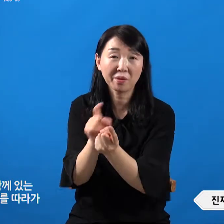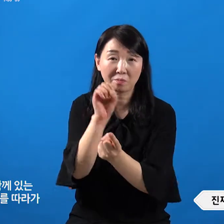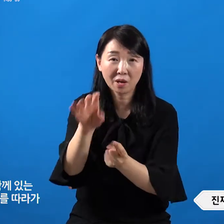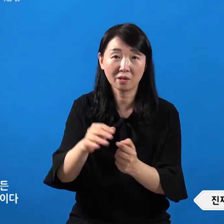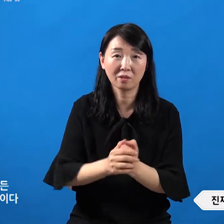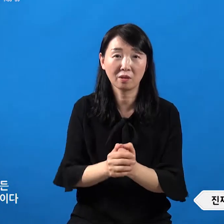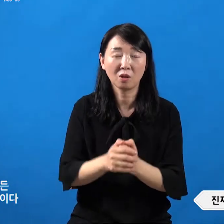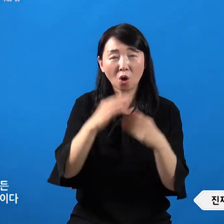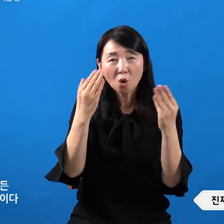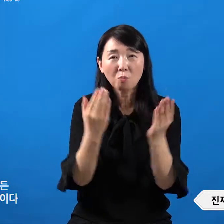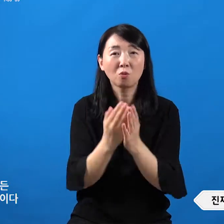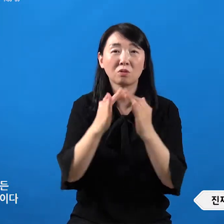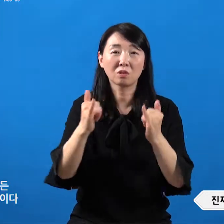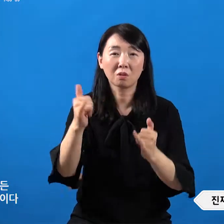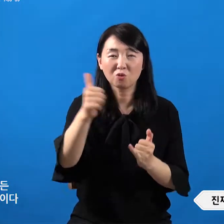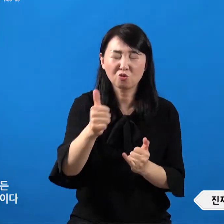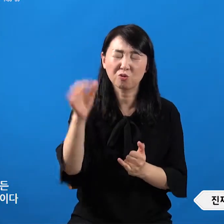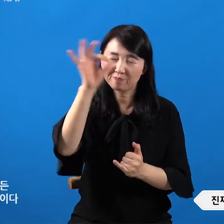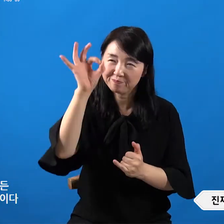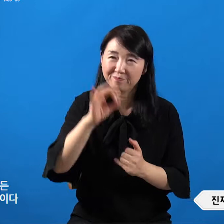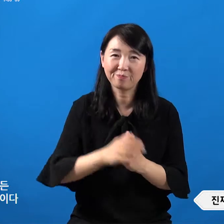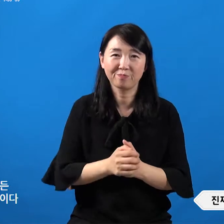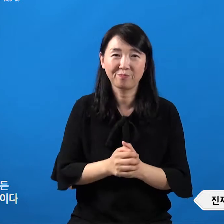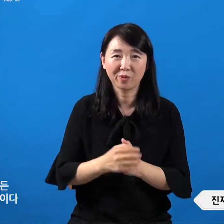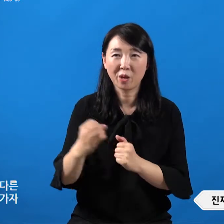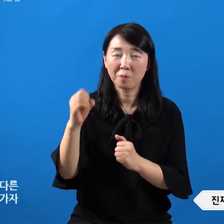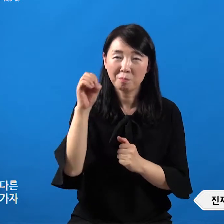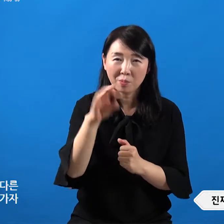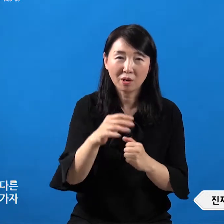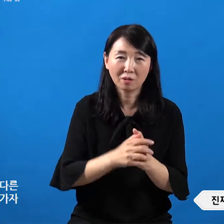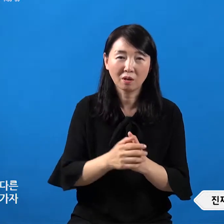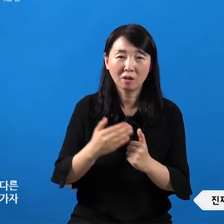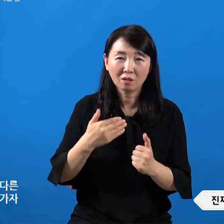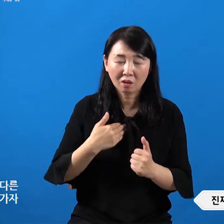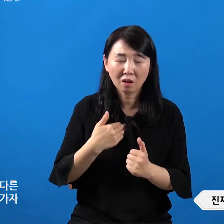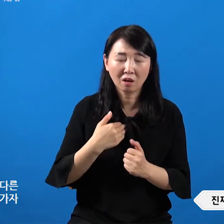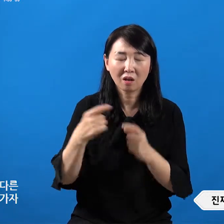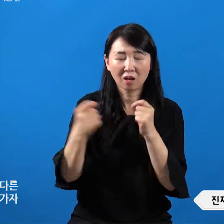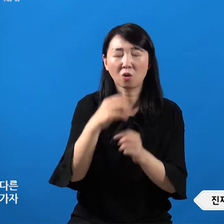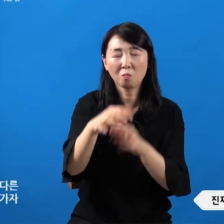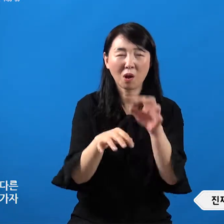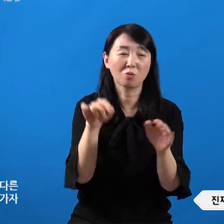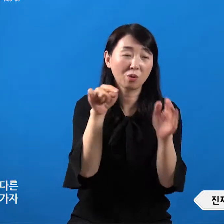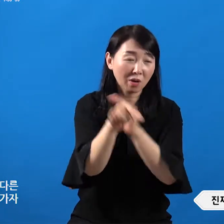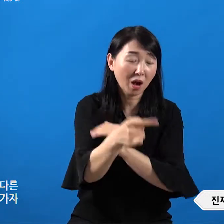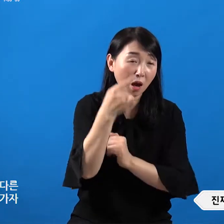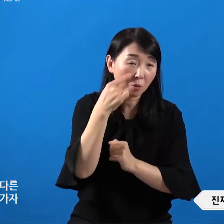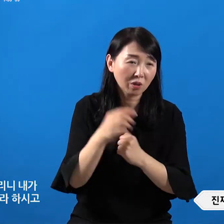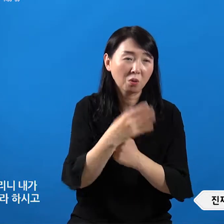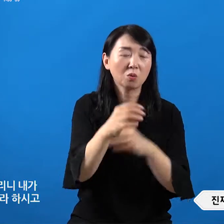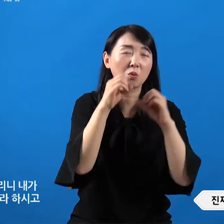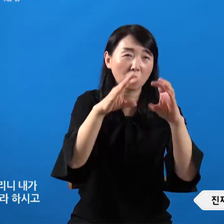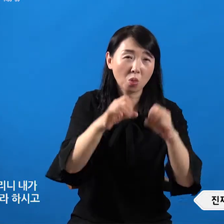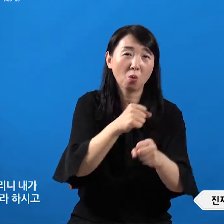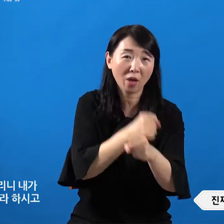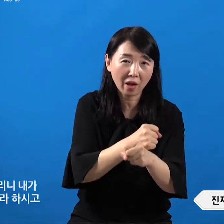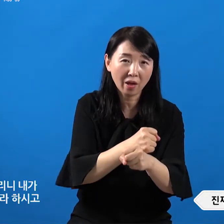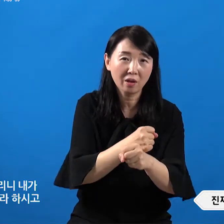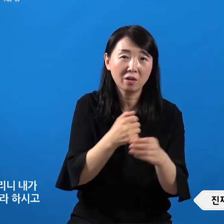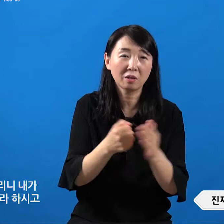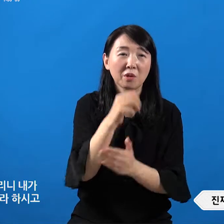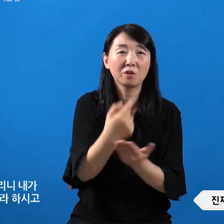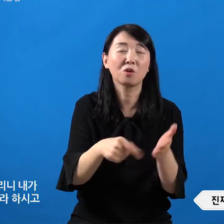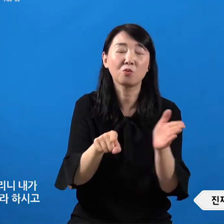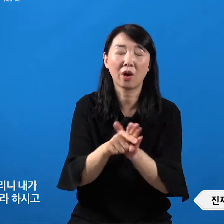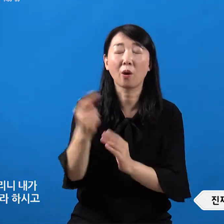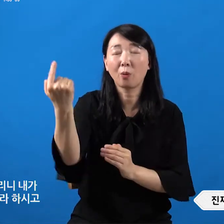만나서 이르되 모든 사람이 주를 찾나이다. 이르시되 우리가 다른 가까운 마을들로 가자. 거기서도 전도하리니 내가